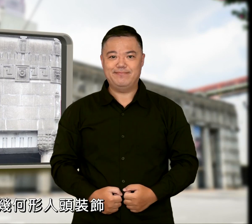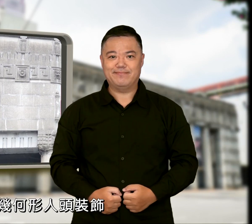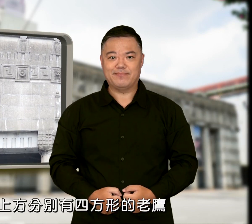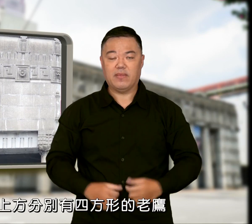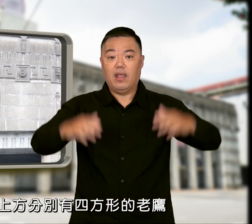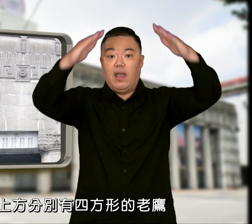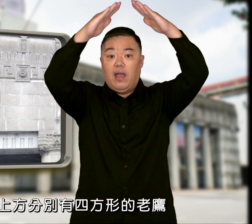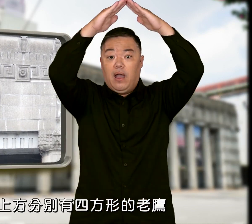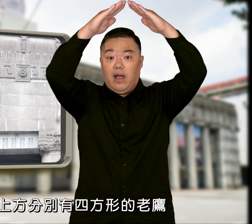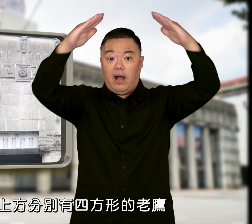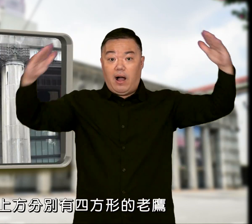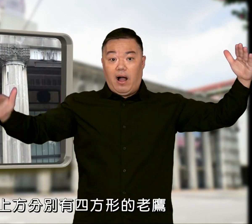骑楼窗户上方